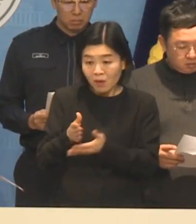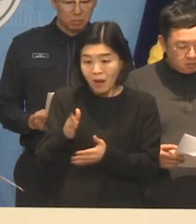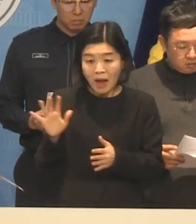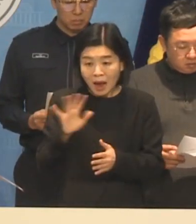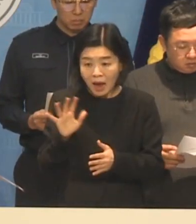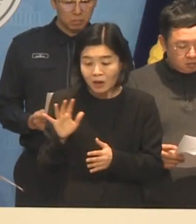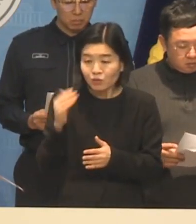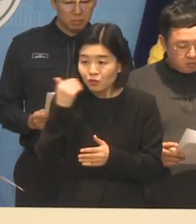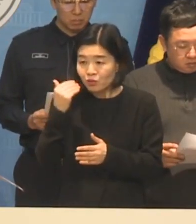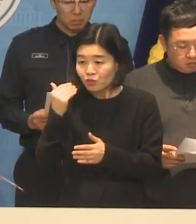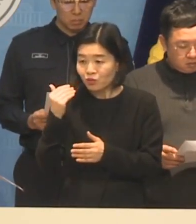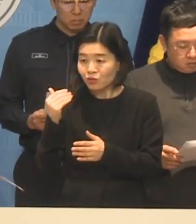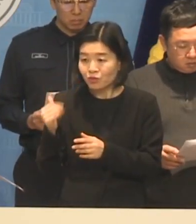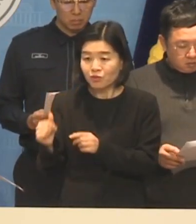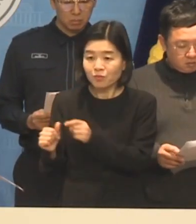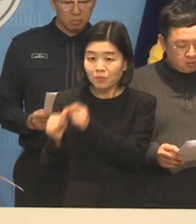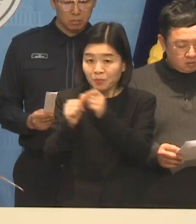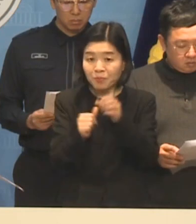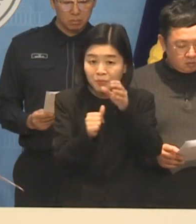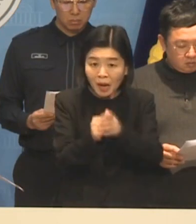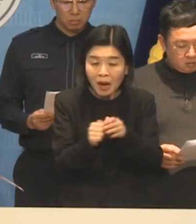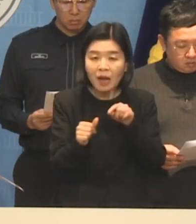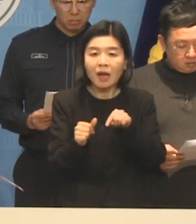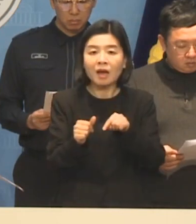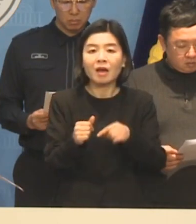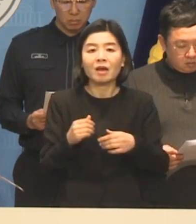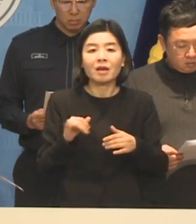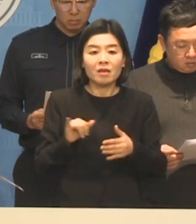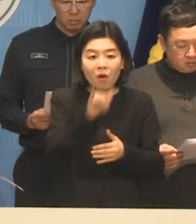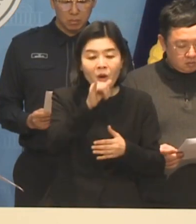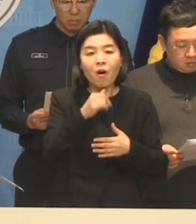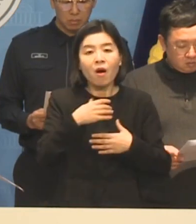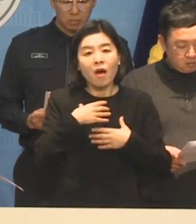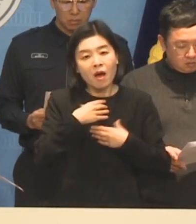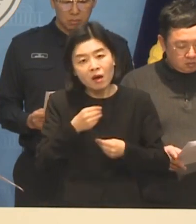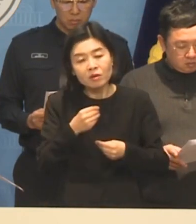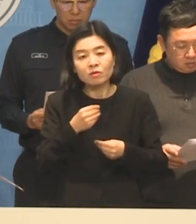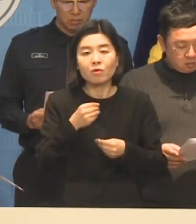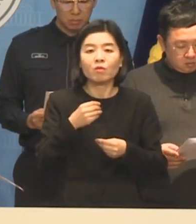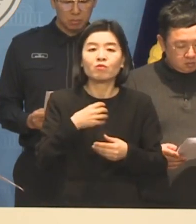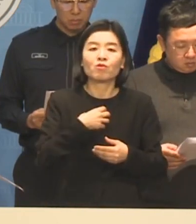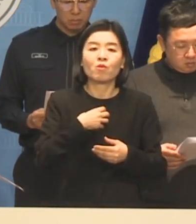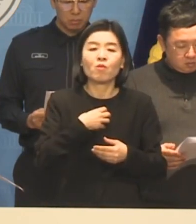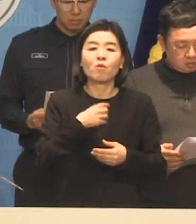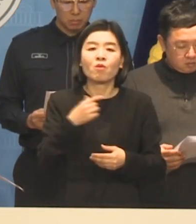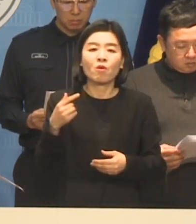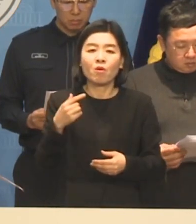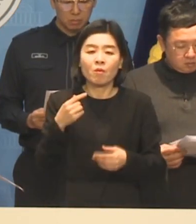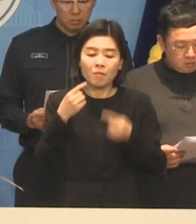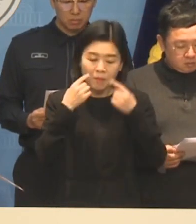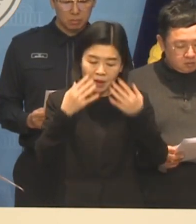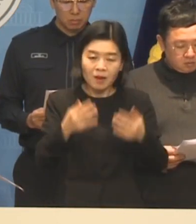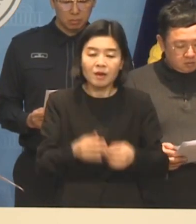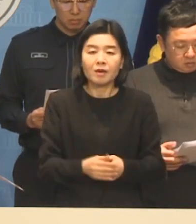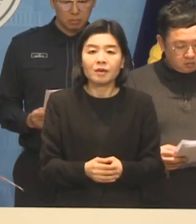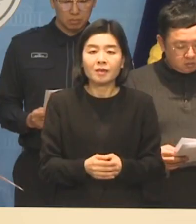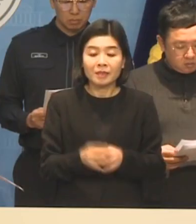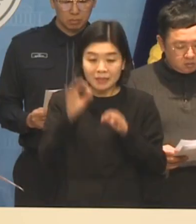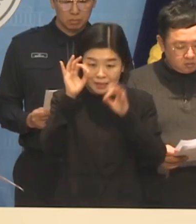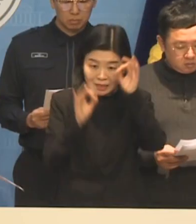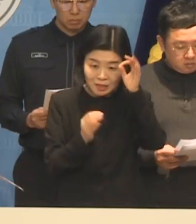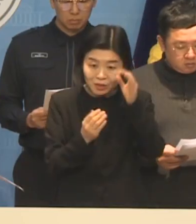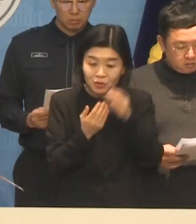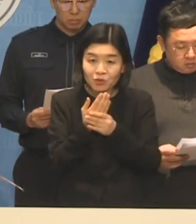생명과 안전에 어떤 위협이 될 수 있는지를 여실히 보여줍니다. 이와 같은 사고는 단순한 실수가